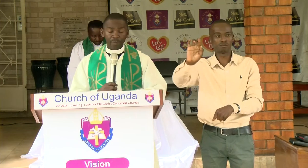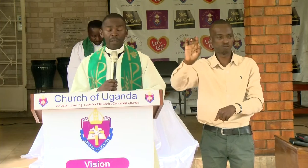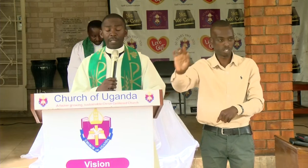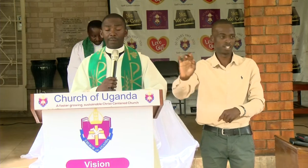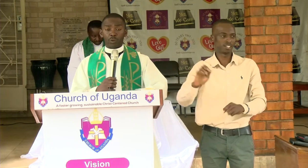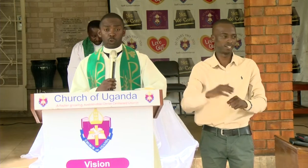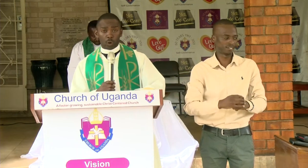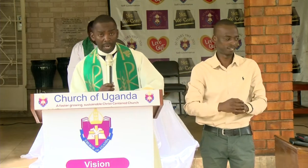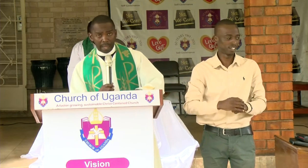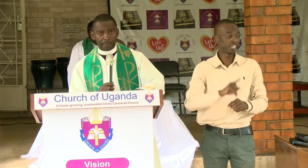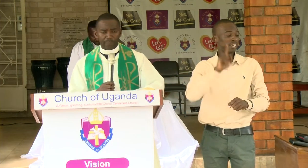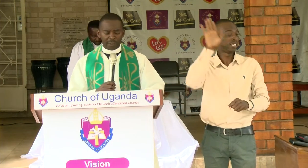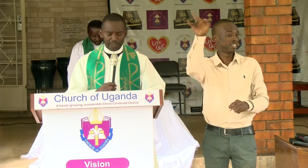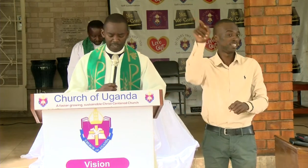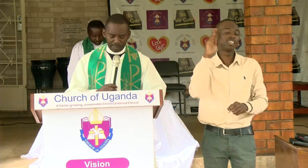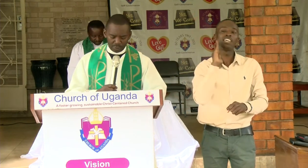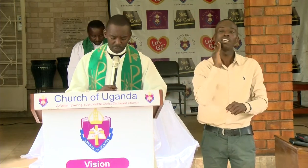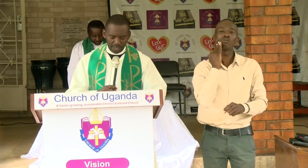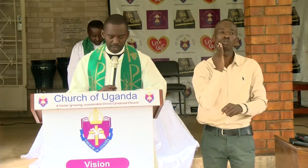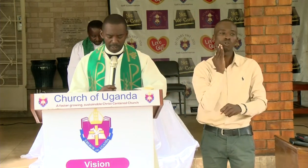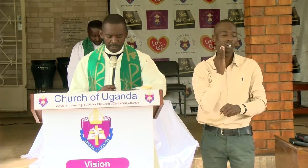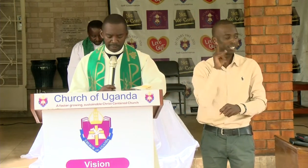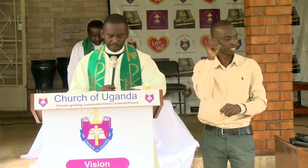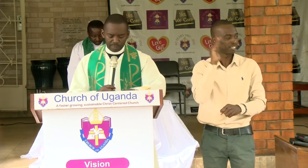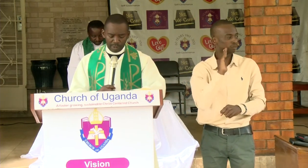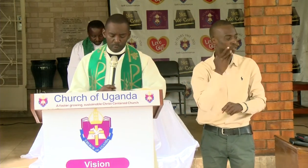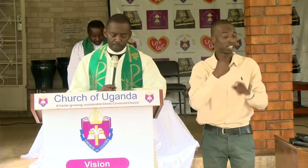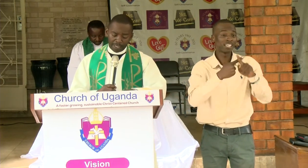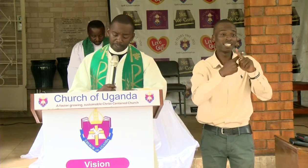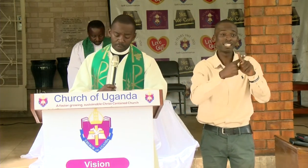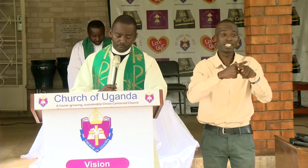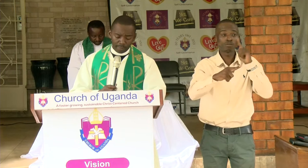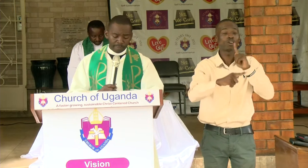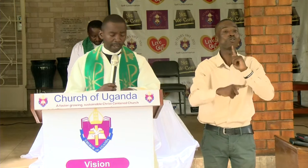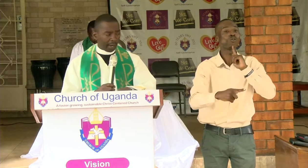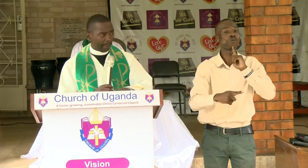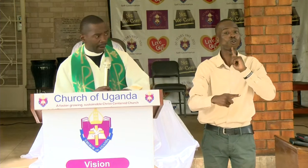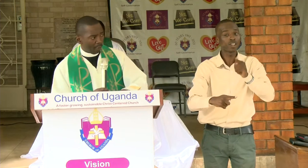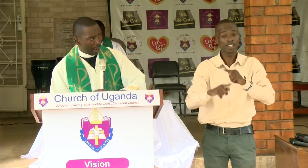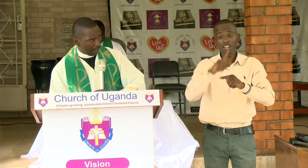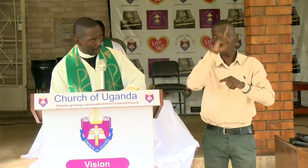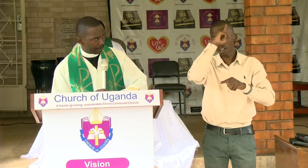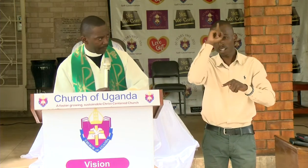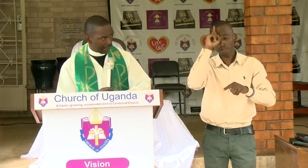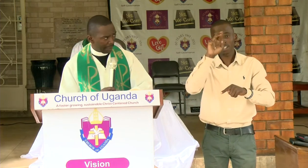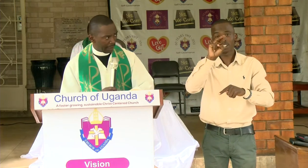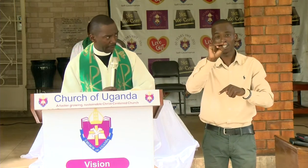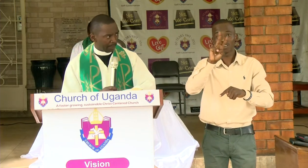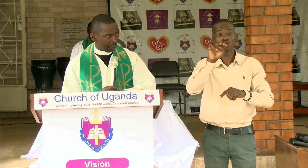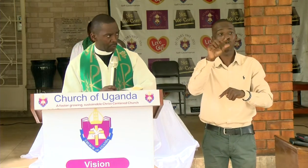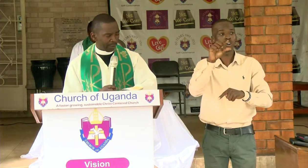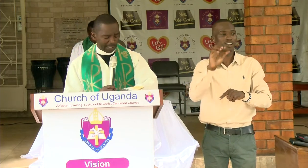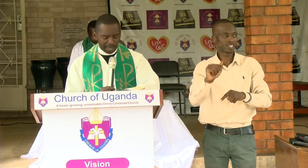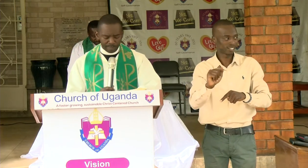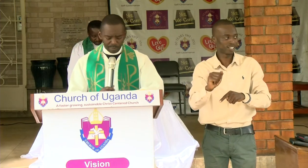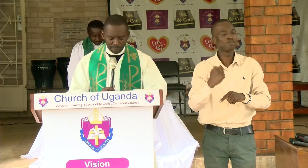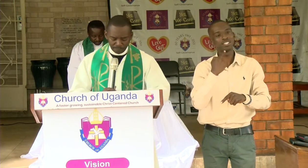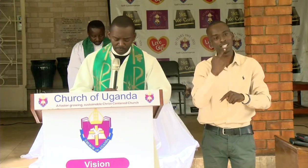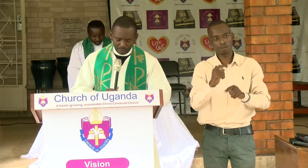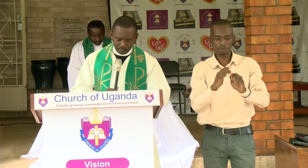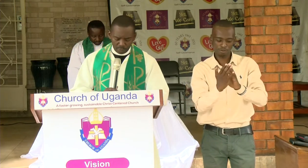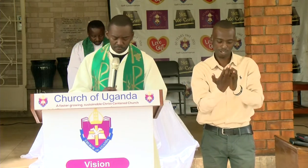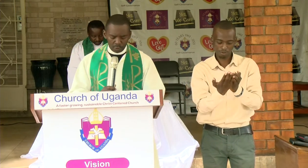1888 ebusoga. Ebusoga yattibwa ku biragiro bya Kabaka Mwanga,